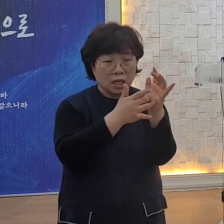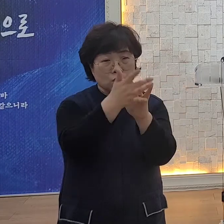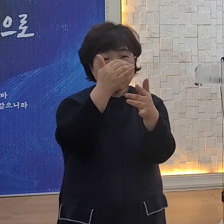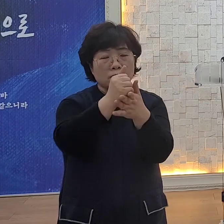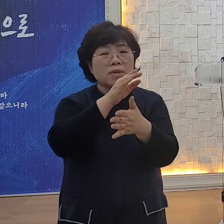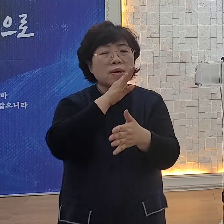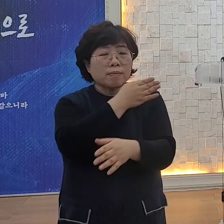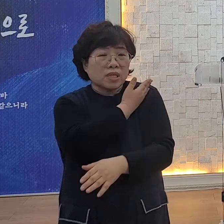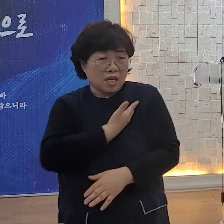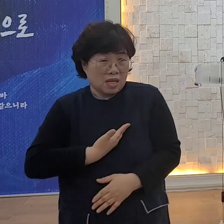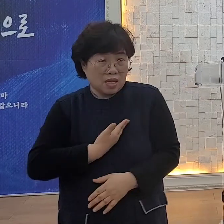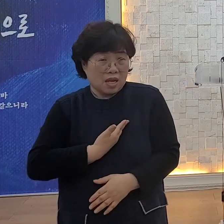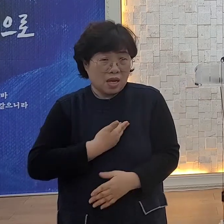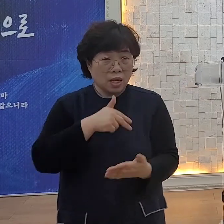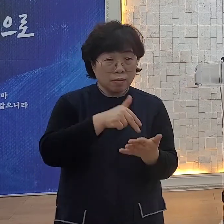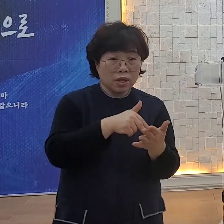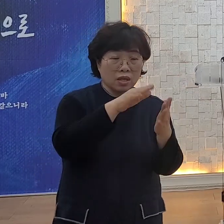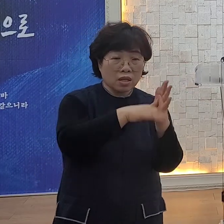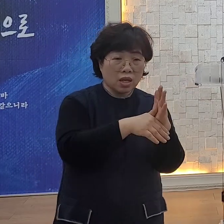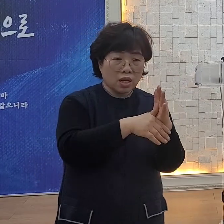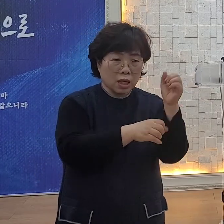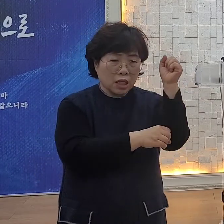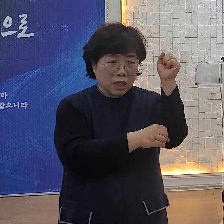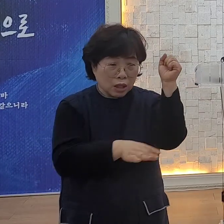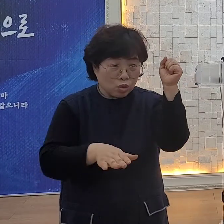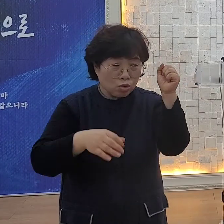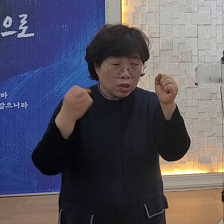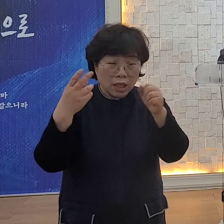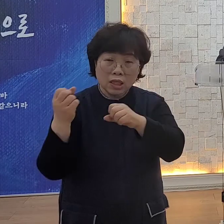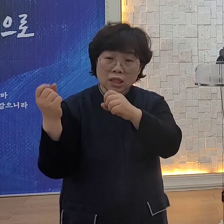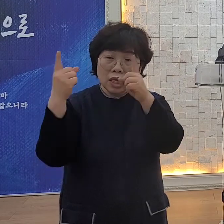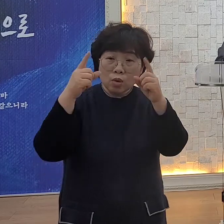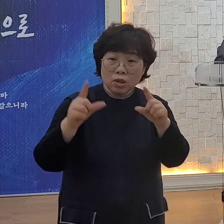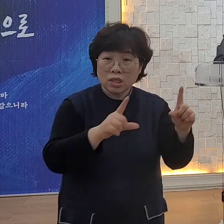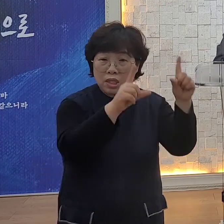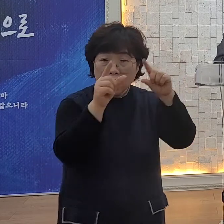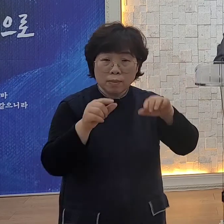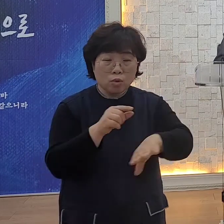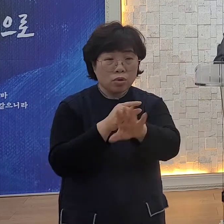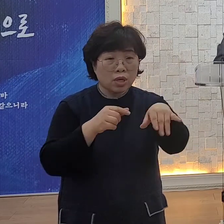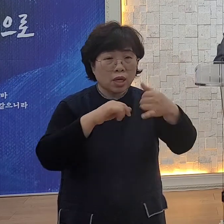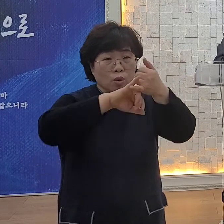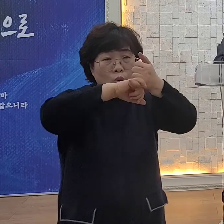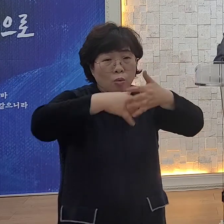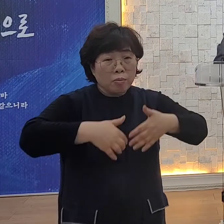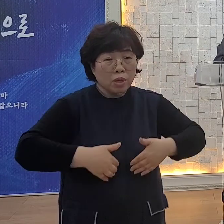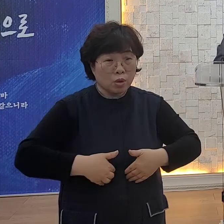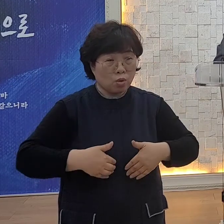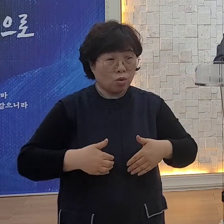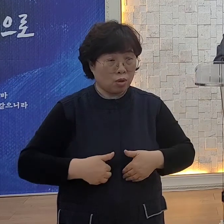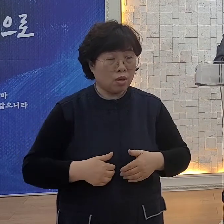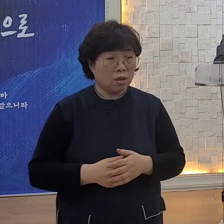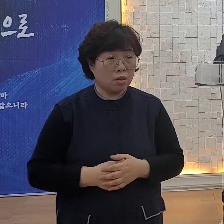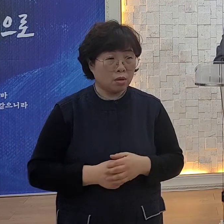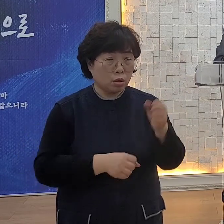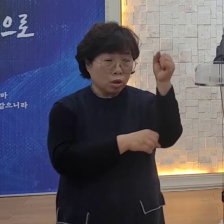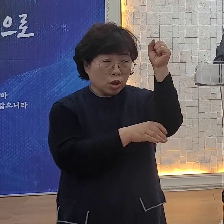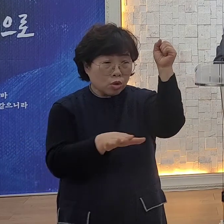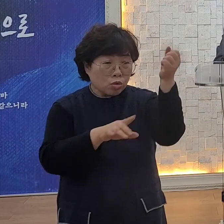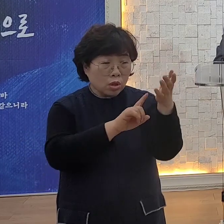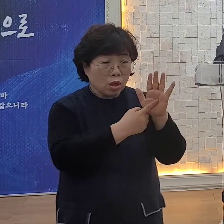참된 제자라면 그 기준을 다시 세우는 삶. 이게 우리가 해야 할 일이다라는 그 기준이 어디 나와